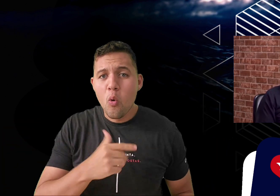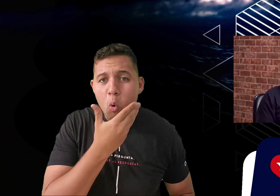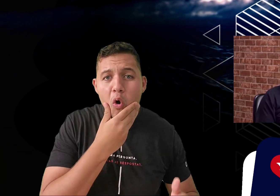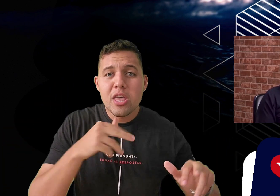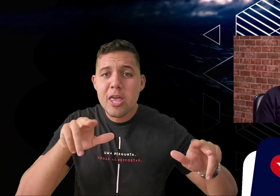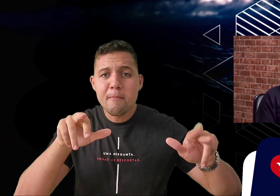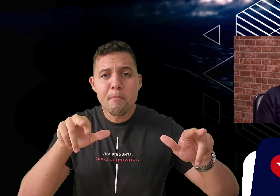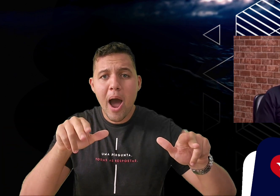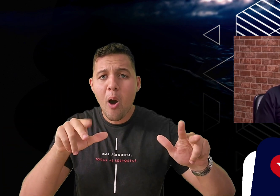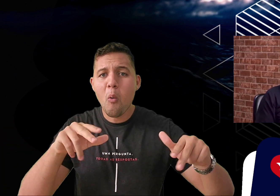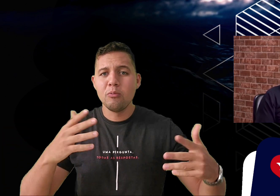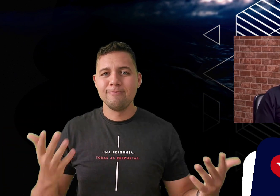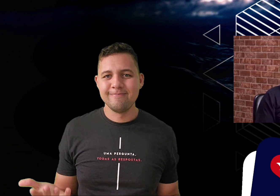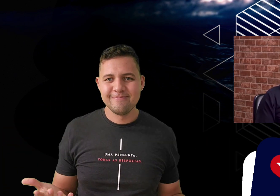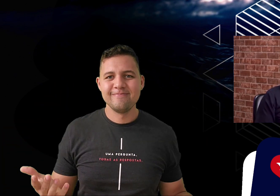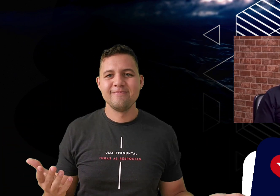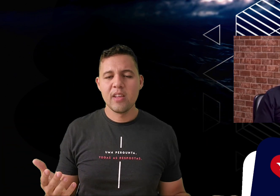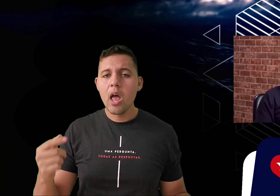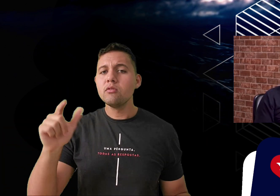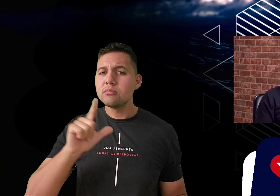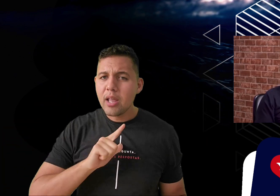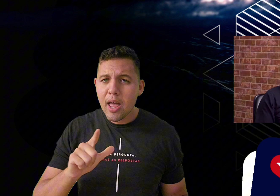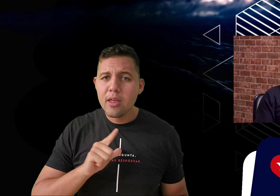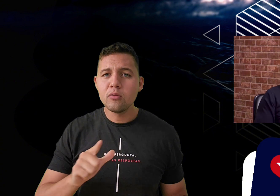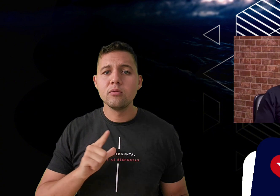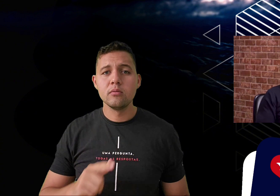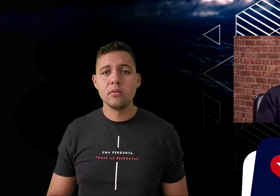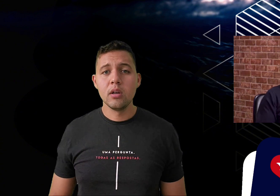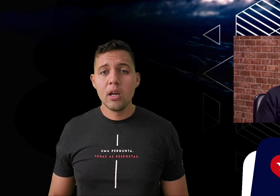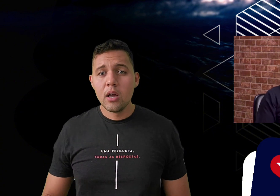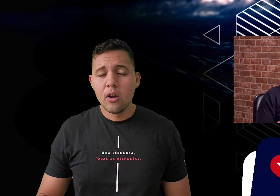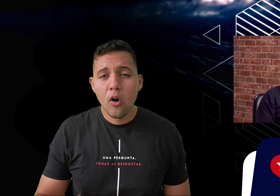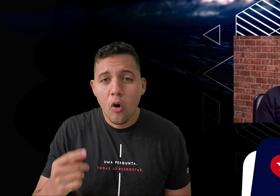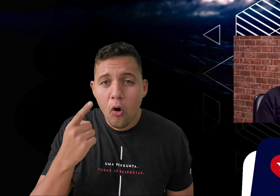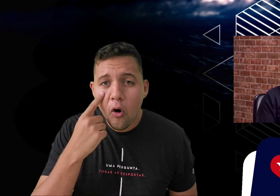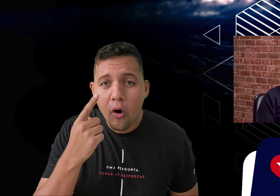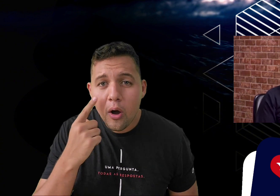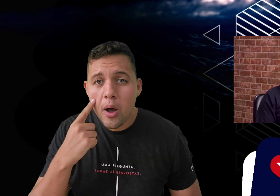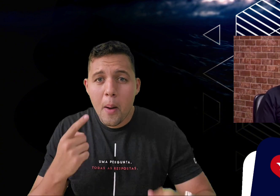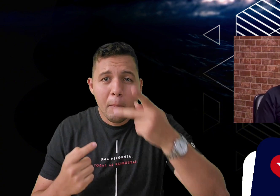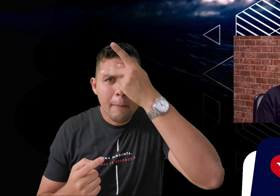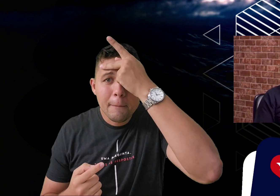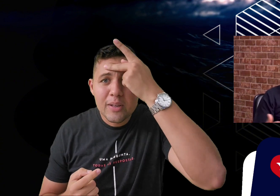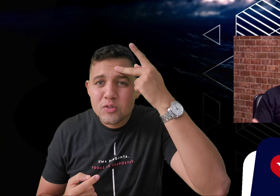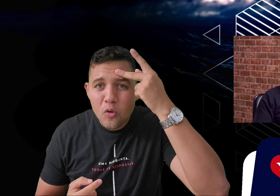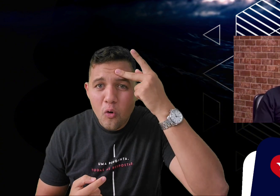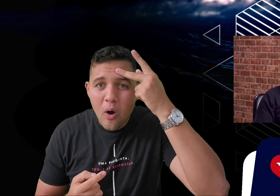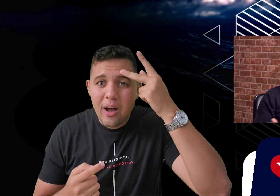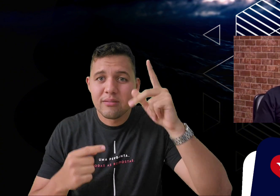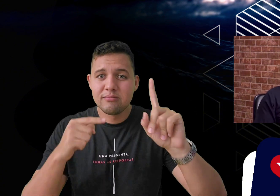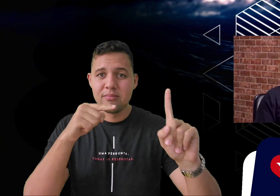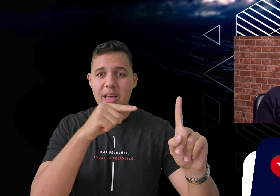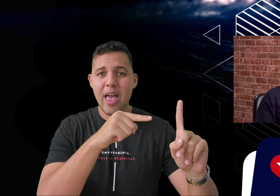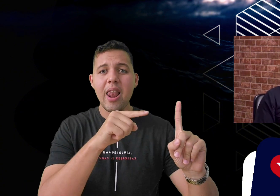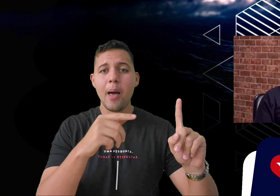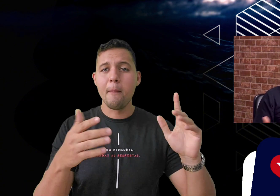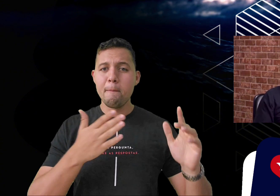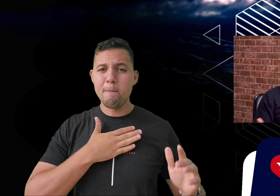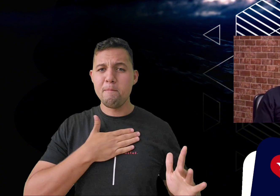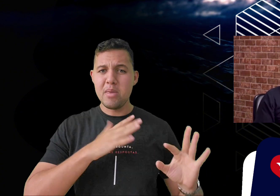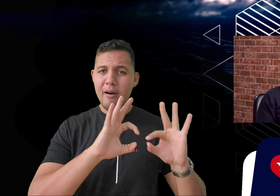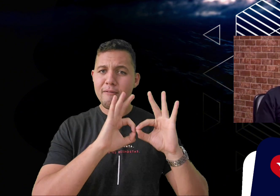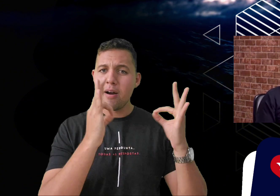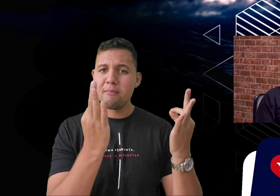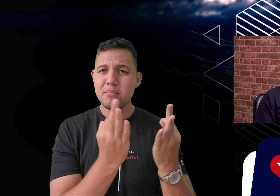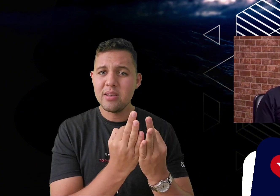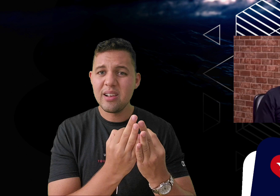pessoas da nossa família estão muito mais habilitadas para nos ferir do que outras. Porque um estranho, normalmente, se um estranho